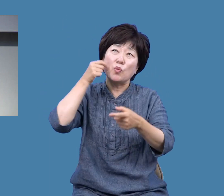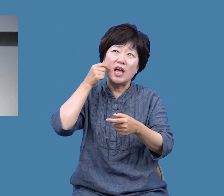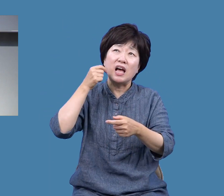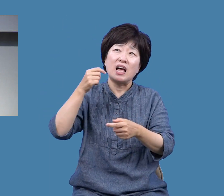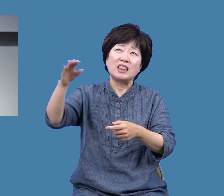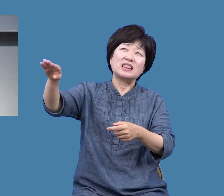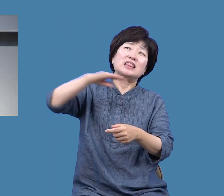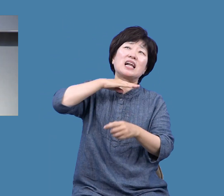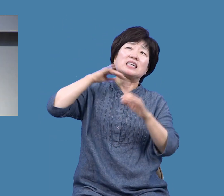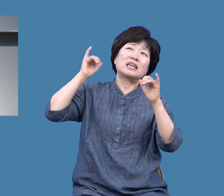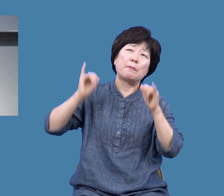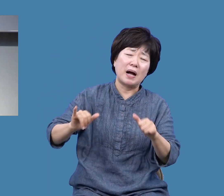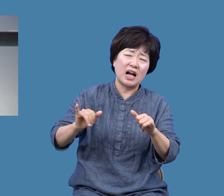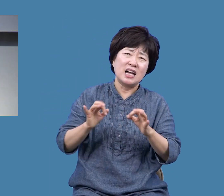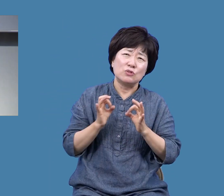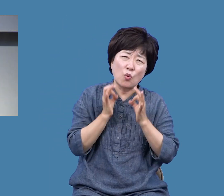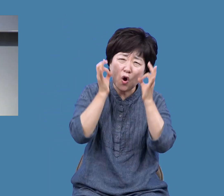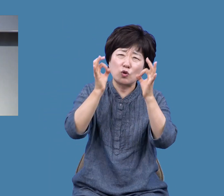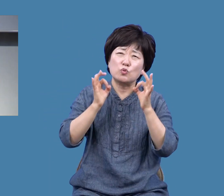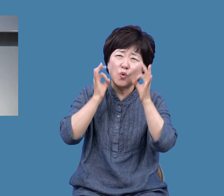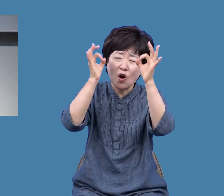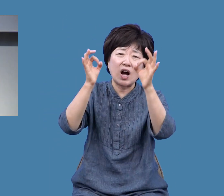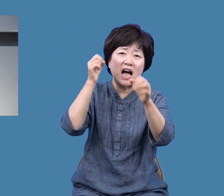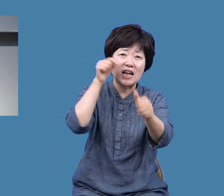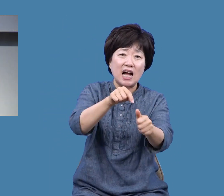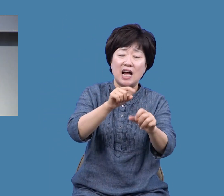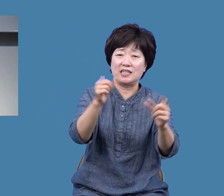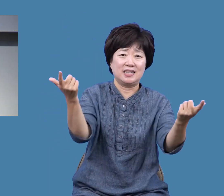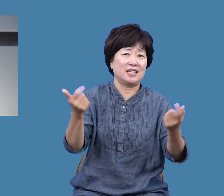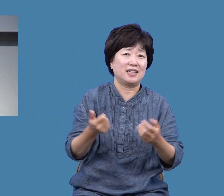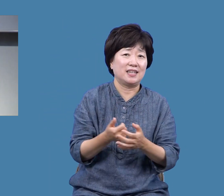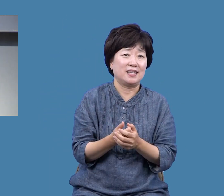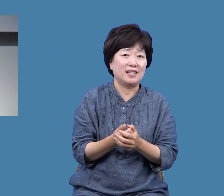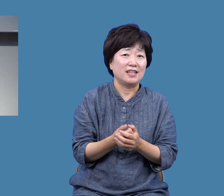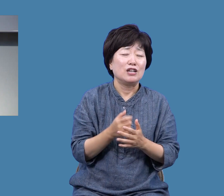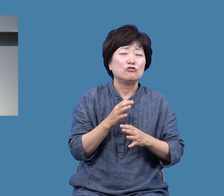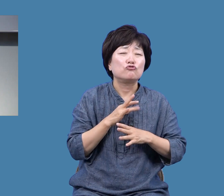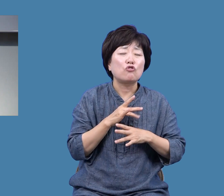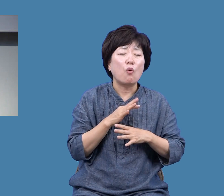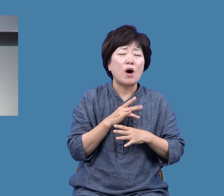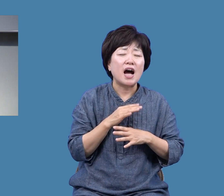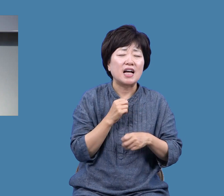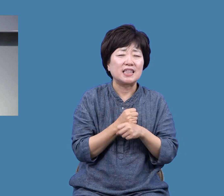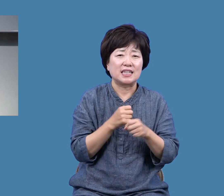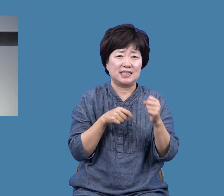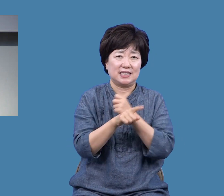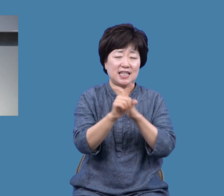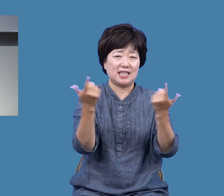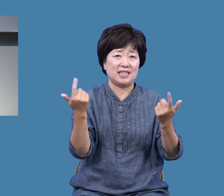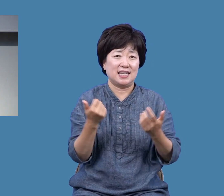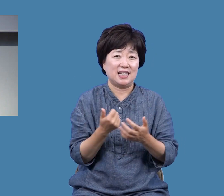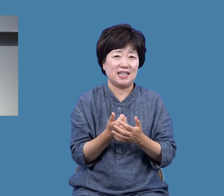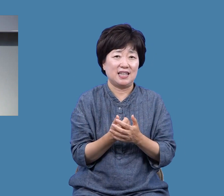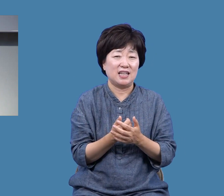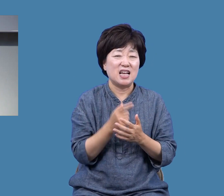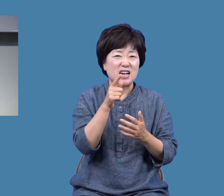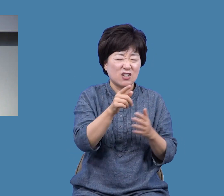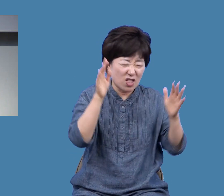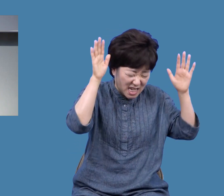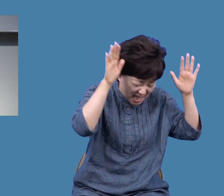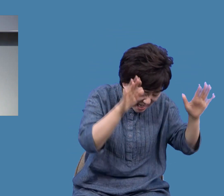예? 내가 천국에 못 들어가면 어떡하지? 들어가나 못 들어가나 들어가나 못 들어가나 이렇게 두려워하라는 얘기가 아니에요. 그것은